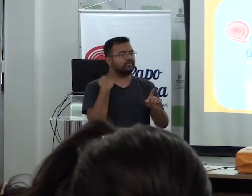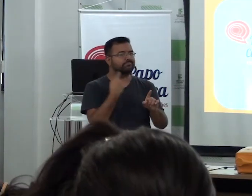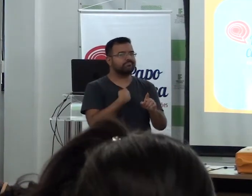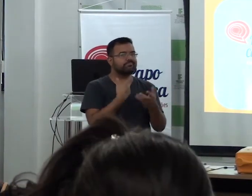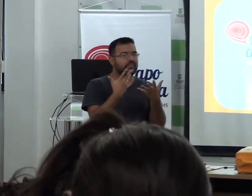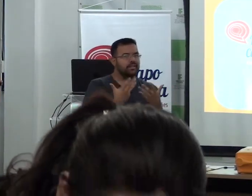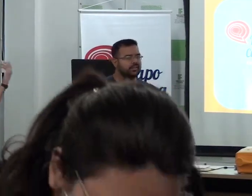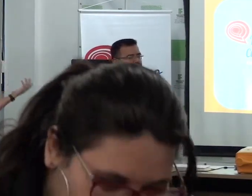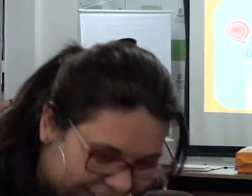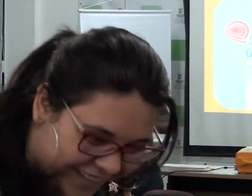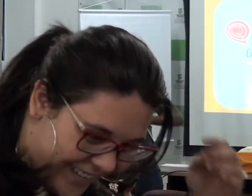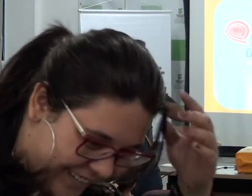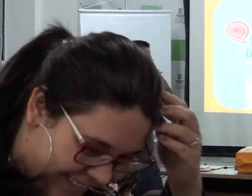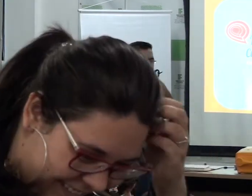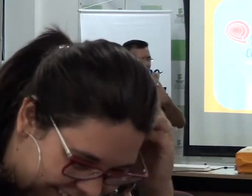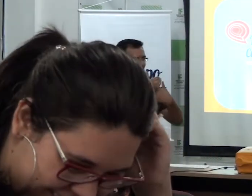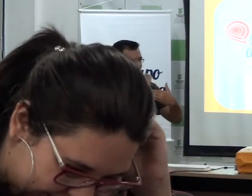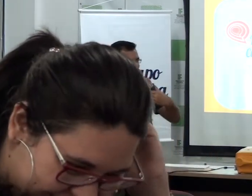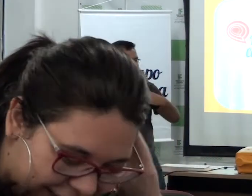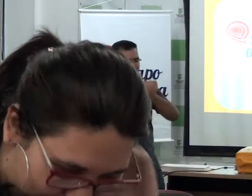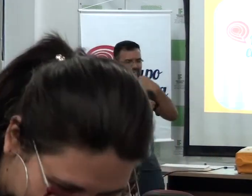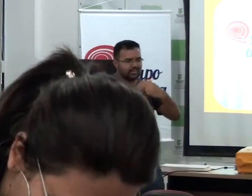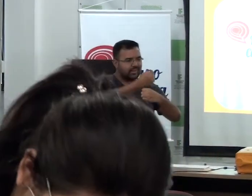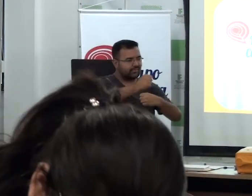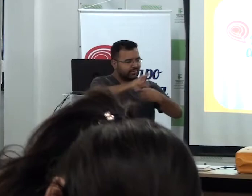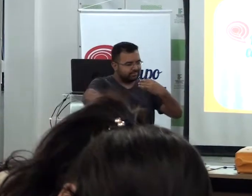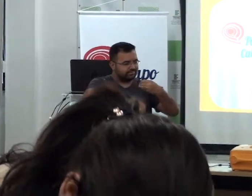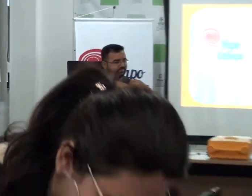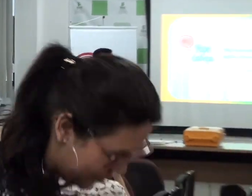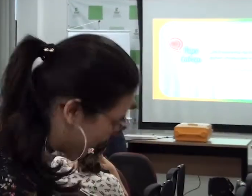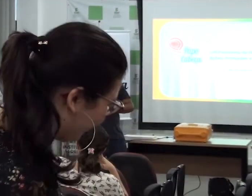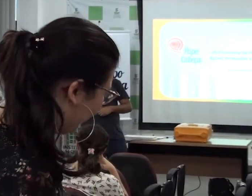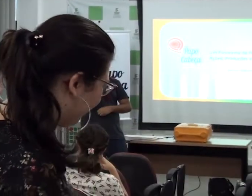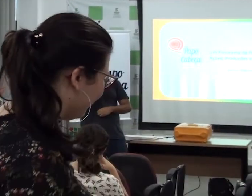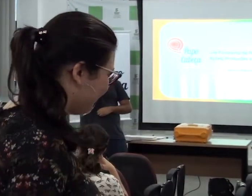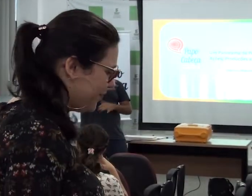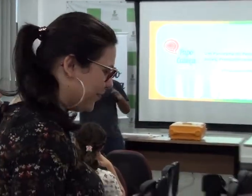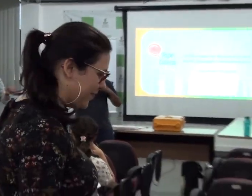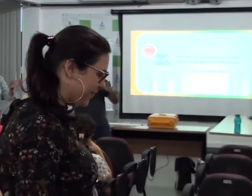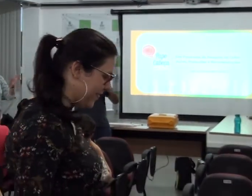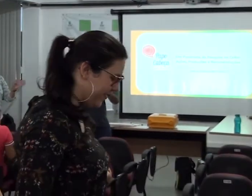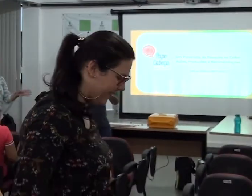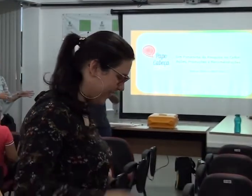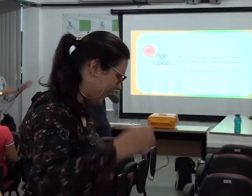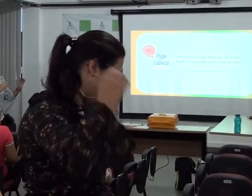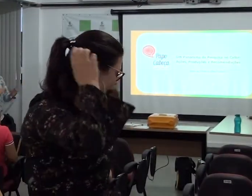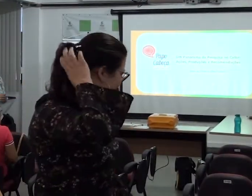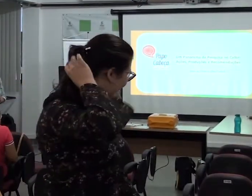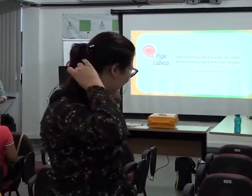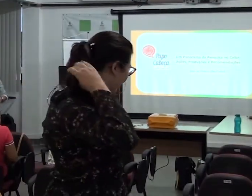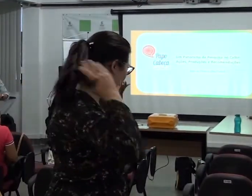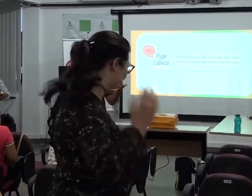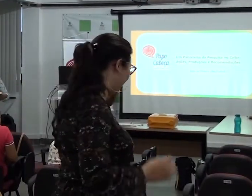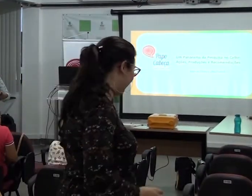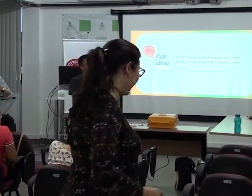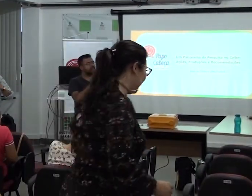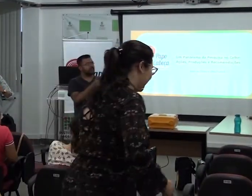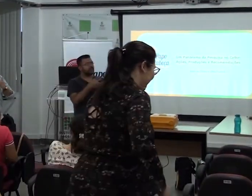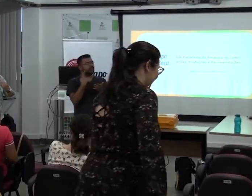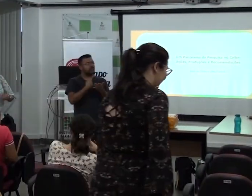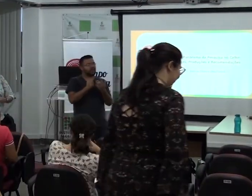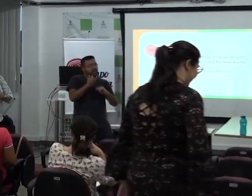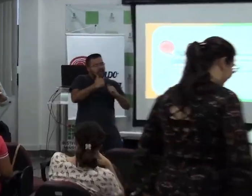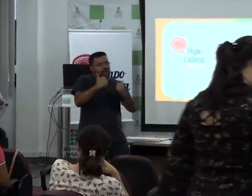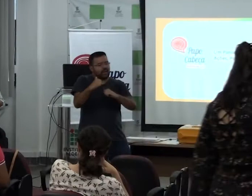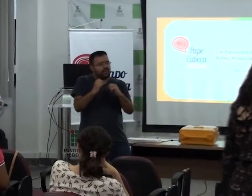aceita sugestões do próximo ano, tá, com o Papo Cabeça. A gente sempre tem aquele período, né, de avaliação do ano, e aí a